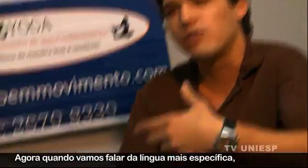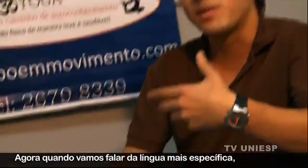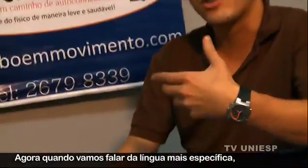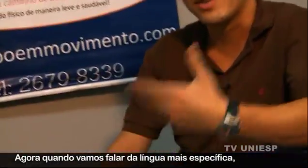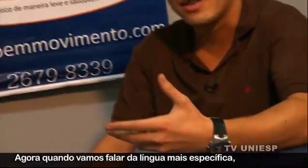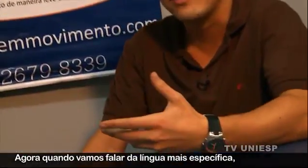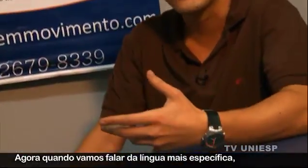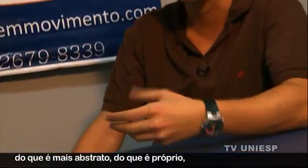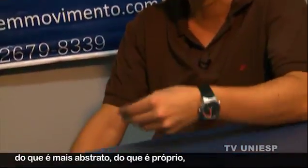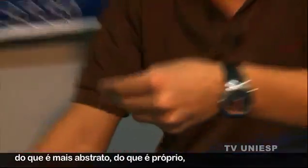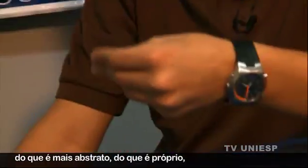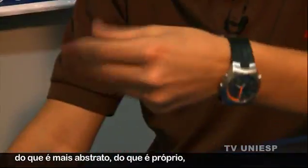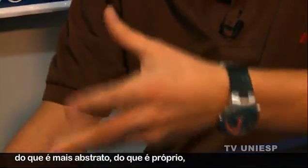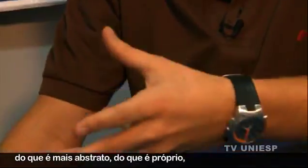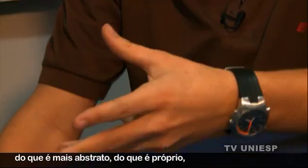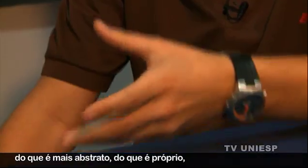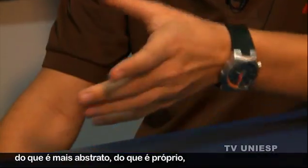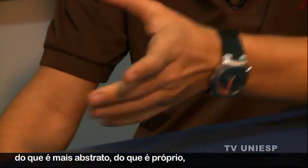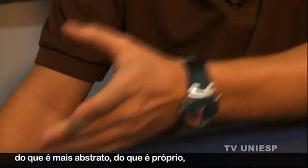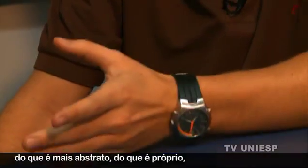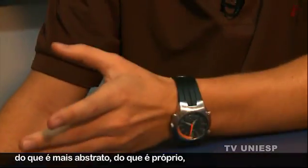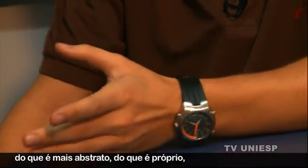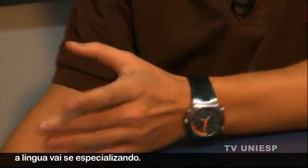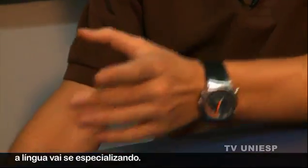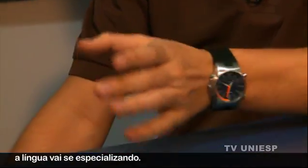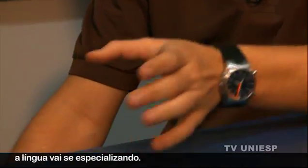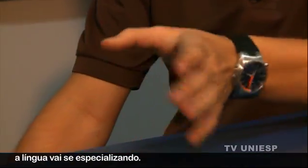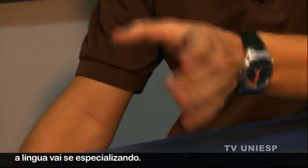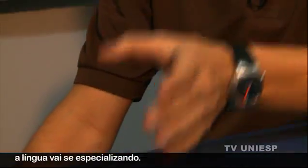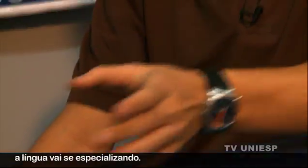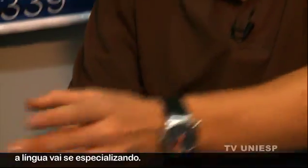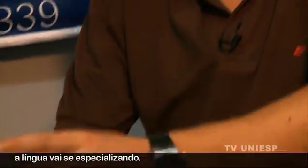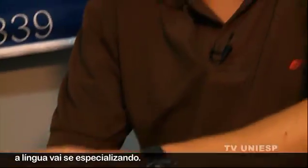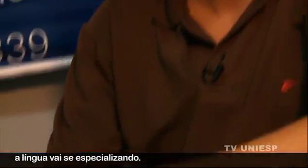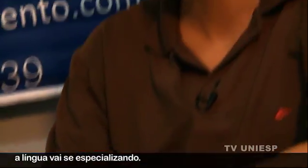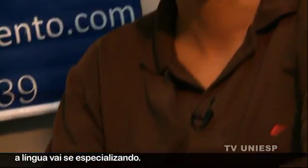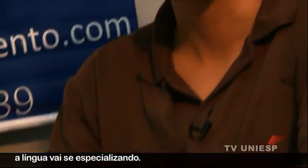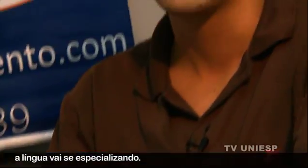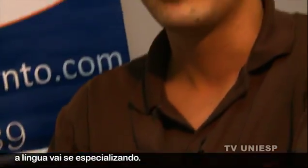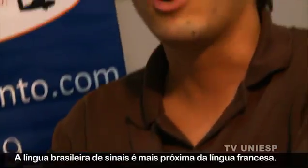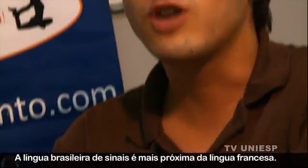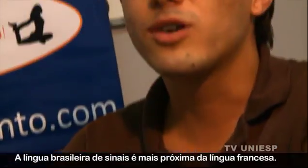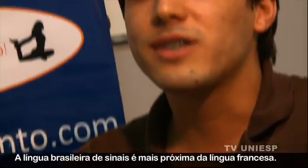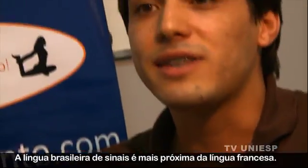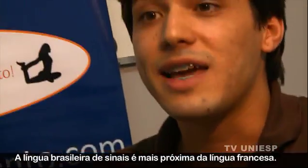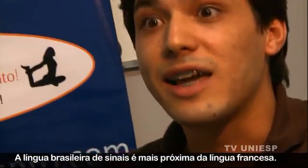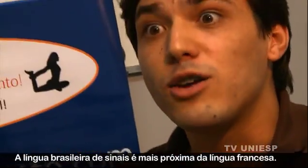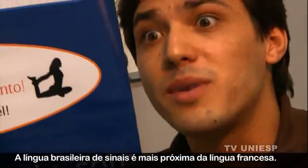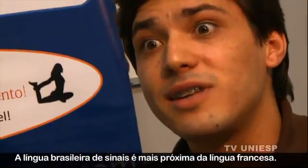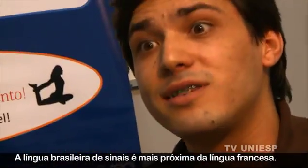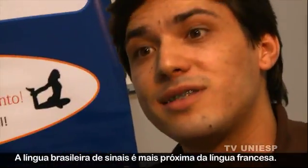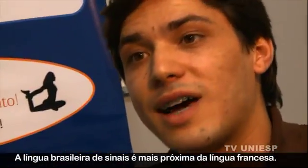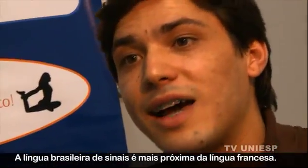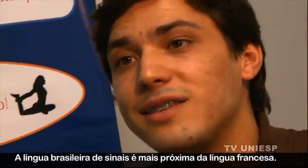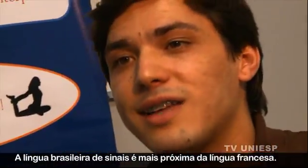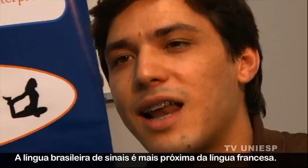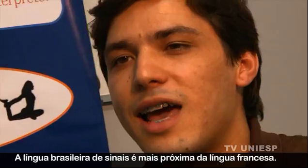mais específica, daquilo que é mais abstrato, daquilo que é próprio, aí ela vai se especializando. A única coisa que tem é que a língua brasileira de sinais, ela